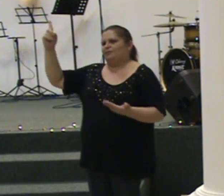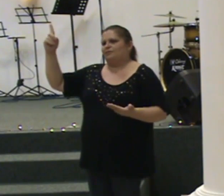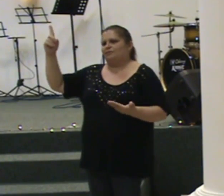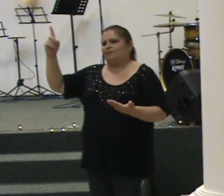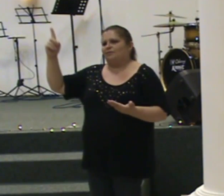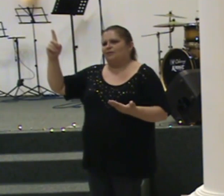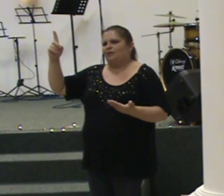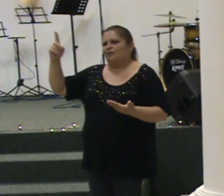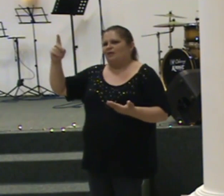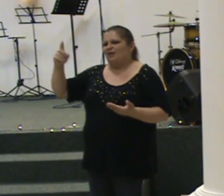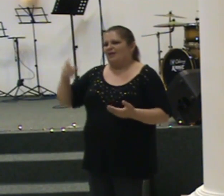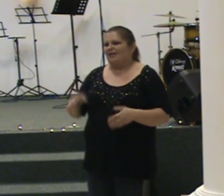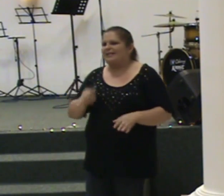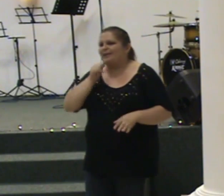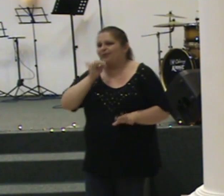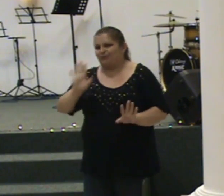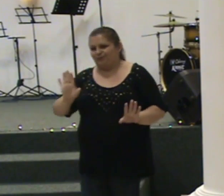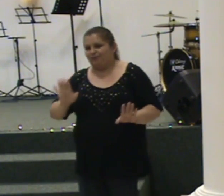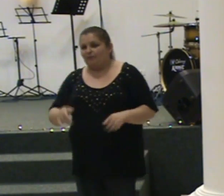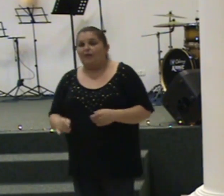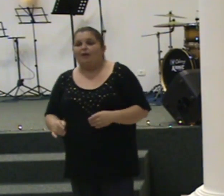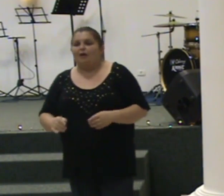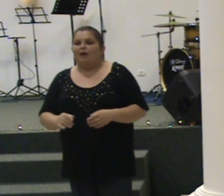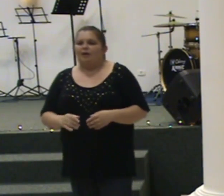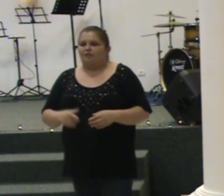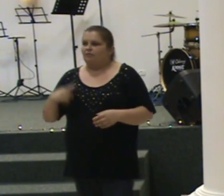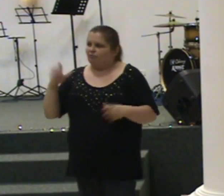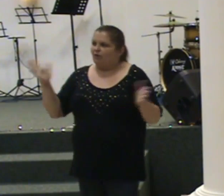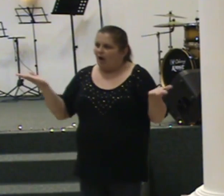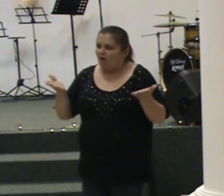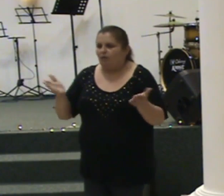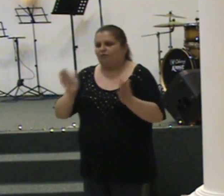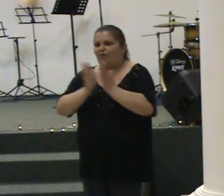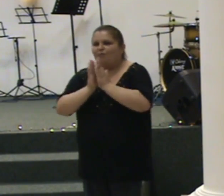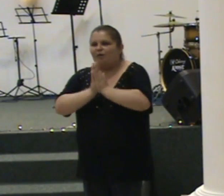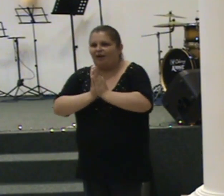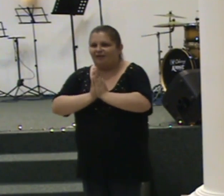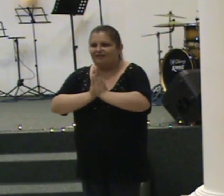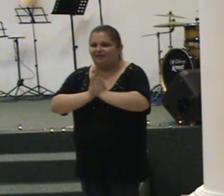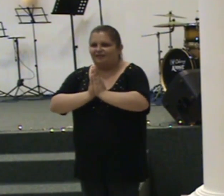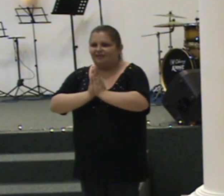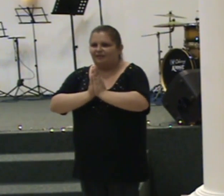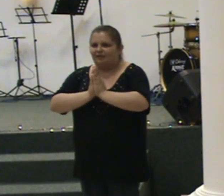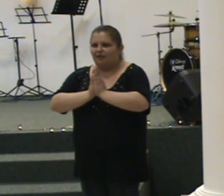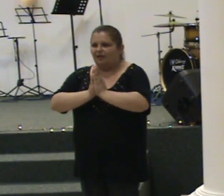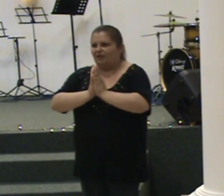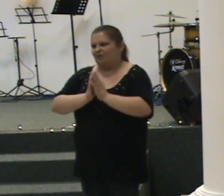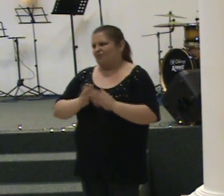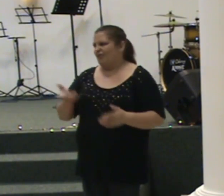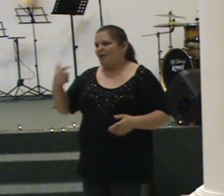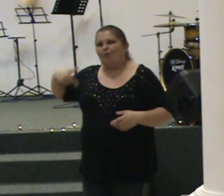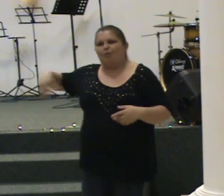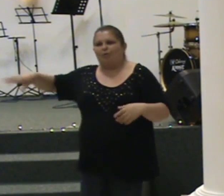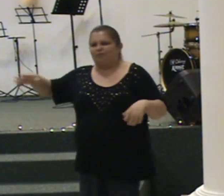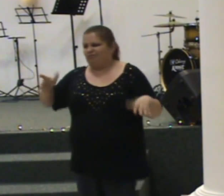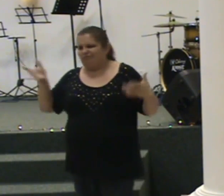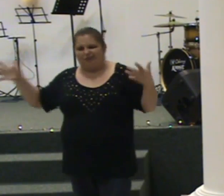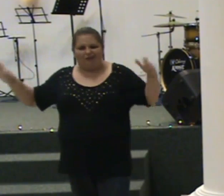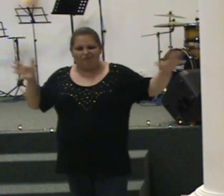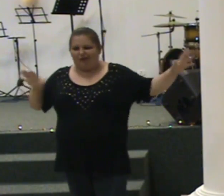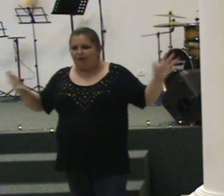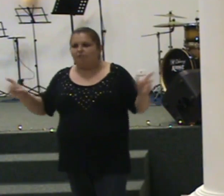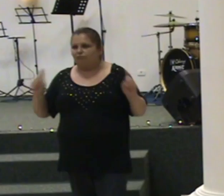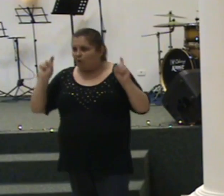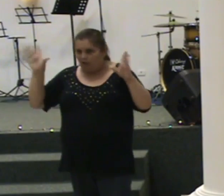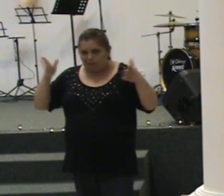que não queiram, fala: não, nós vamos orar aqui agradecendo a Deus. Porque até aqui nos sustentou o Senhor.